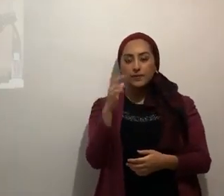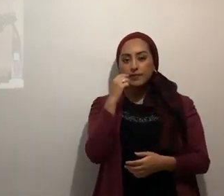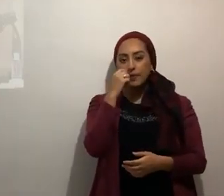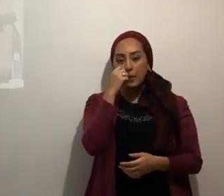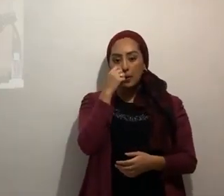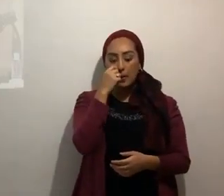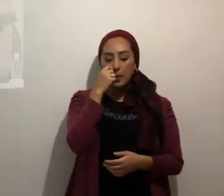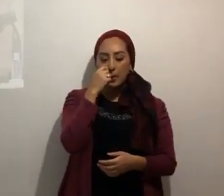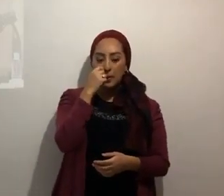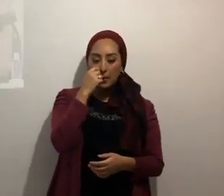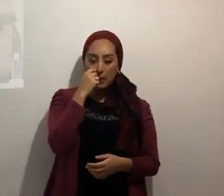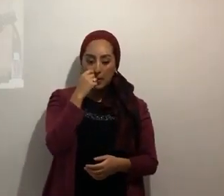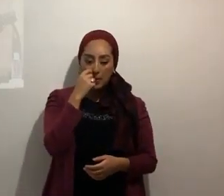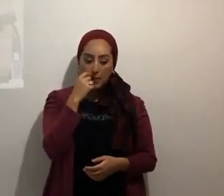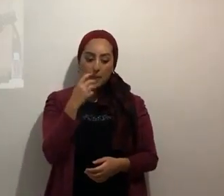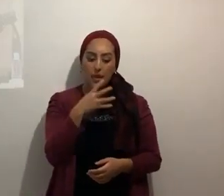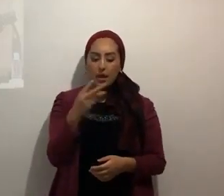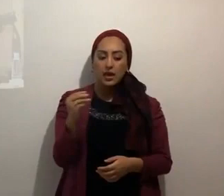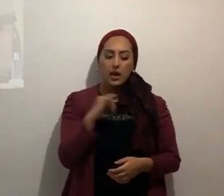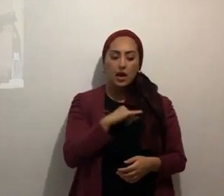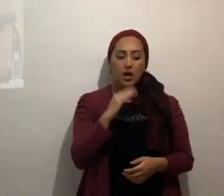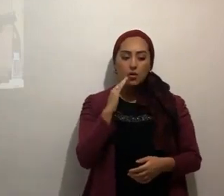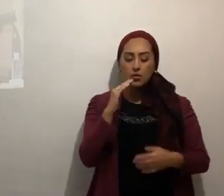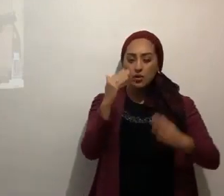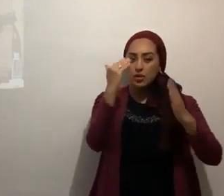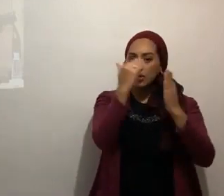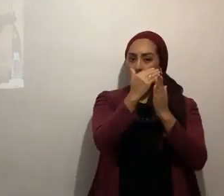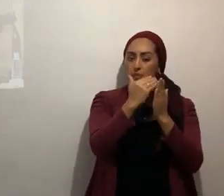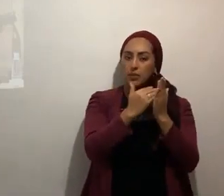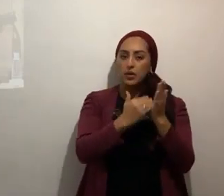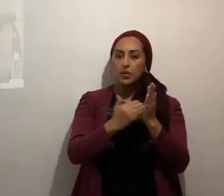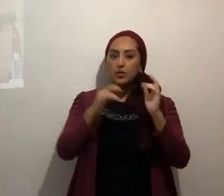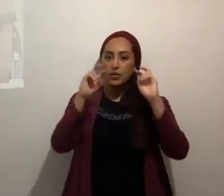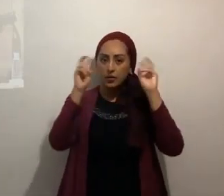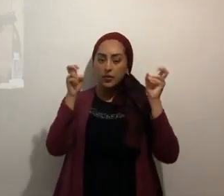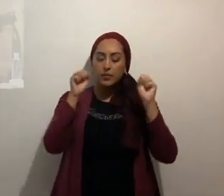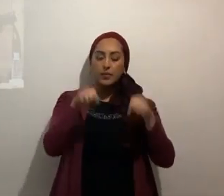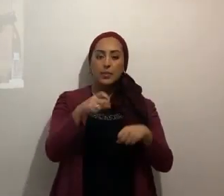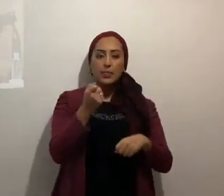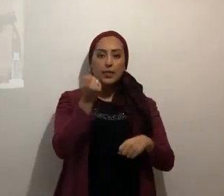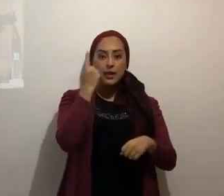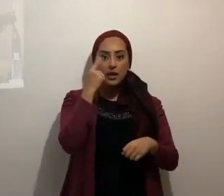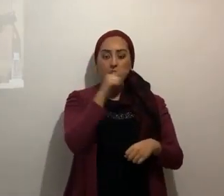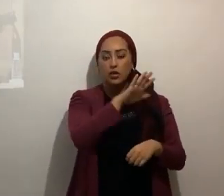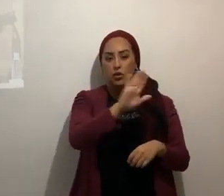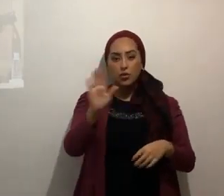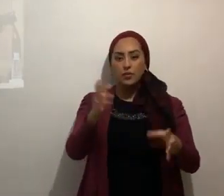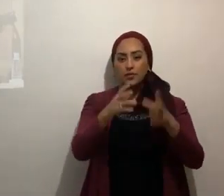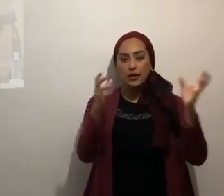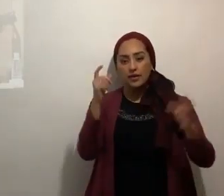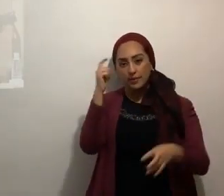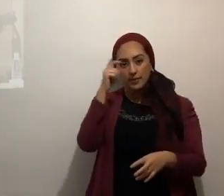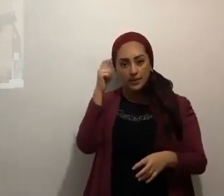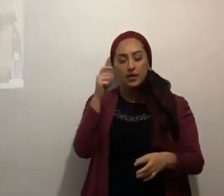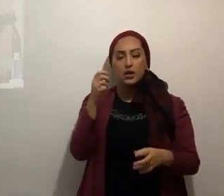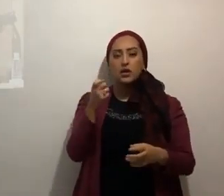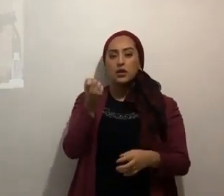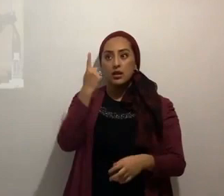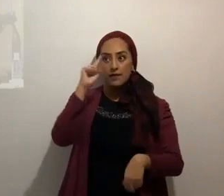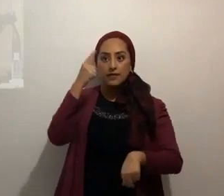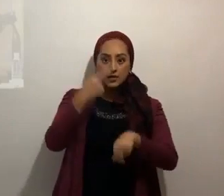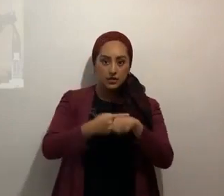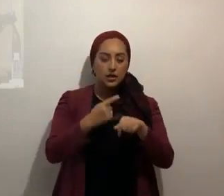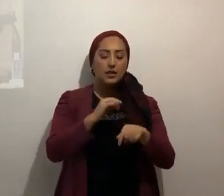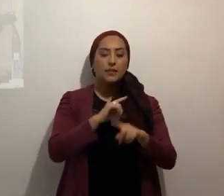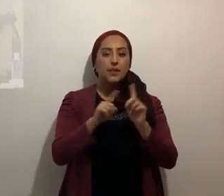43. Y yo me voy a ir punto por punto en el tema para que se le pueda entender. Ustedes son inteligentes y van a captar a la primera, pero